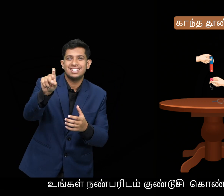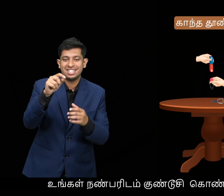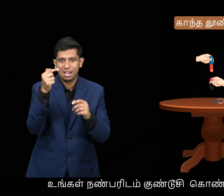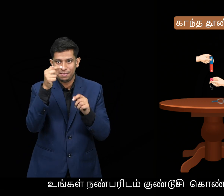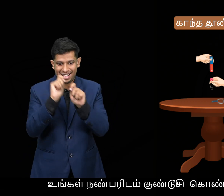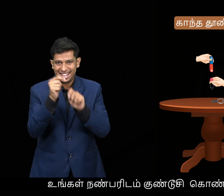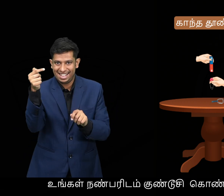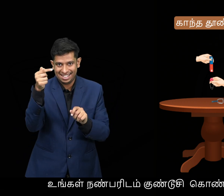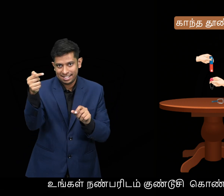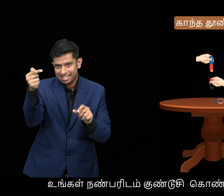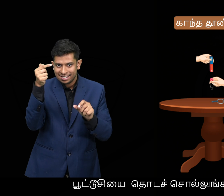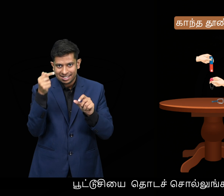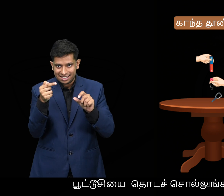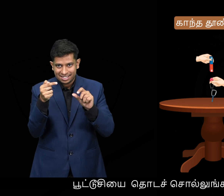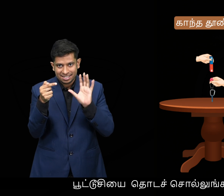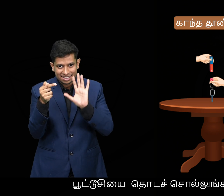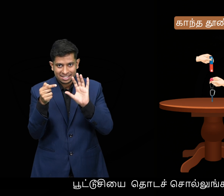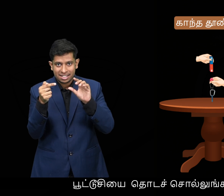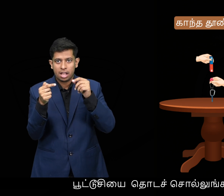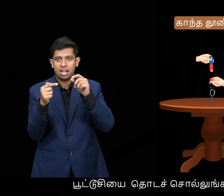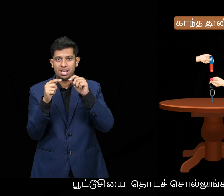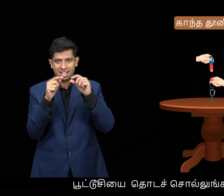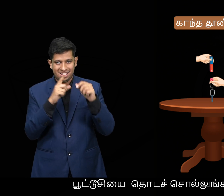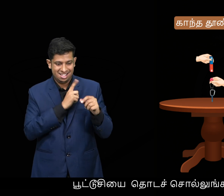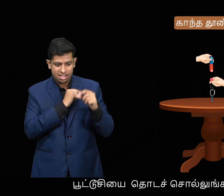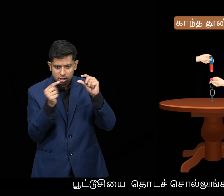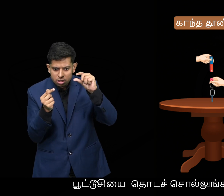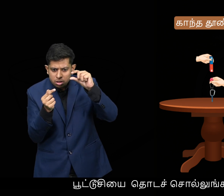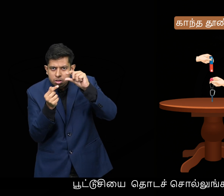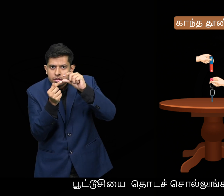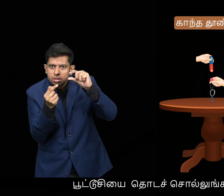குண்டூசி கொண்டு வந்து பூட்டூசியை தொட சொல்லுங்கள்.